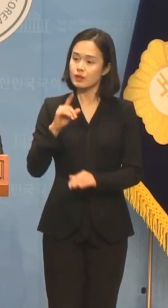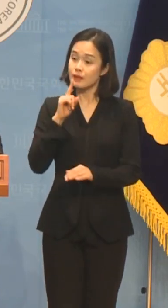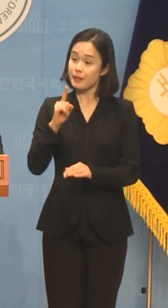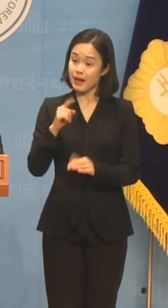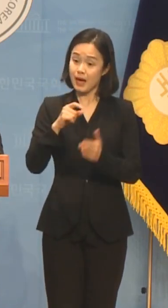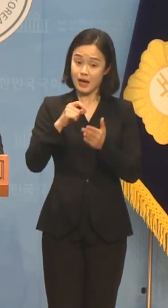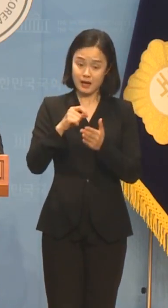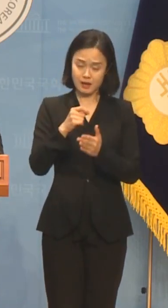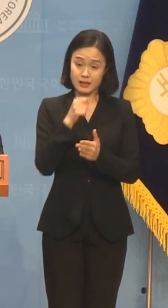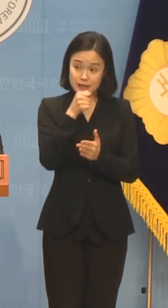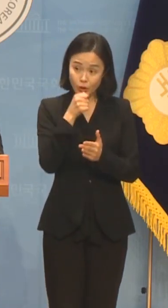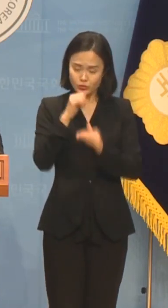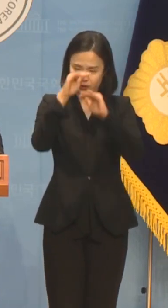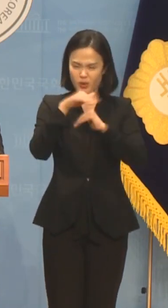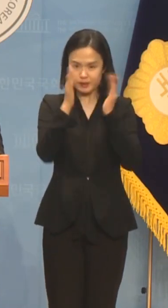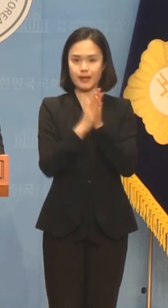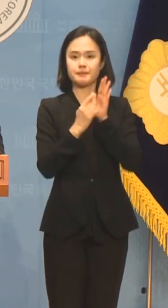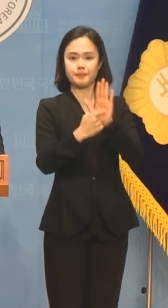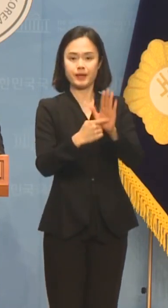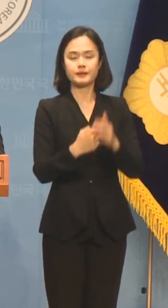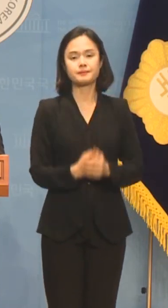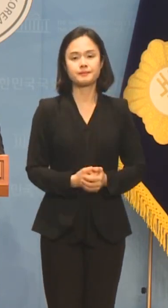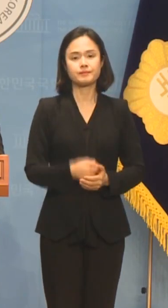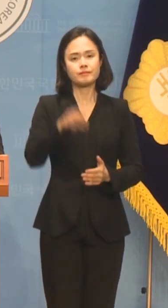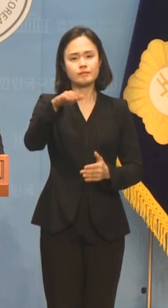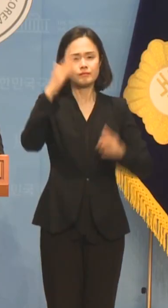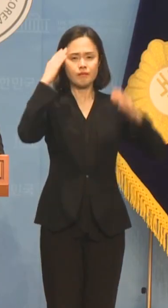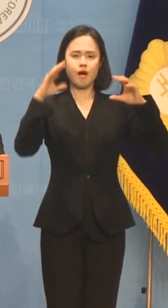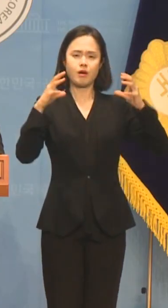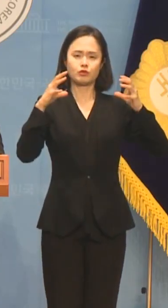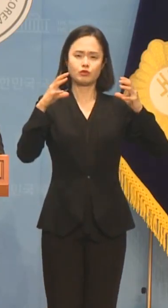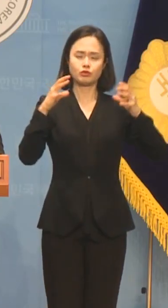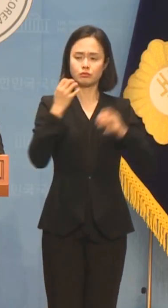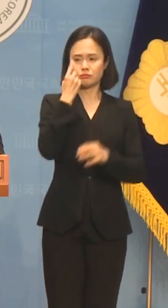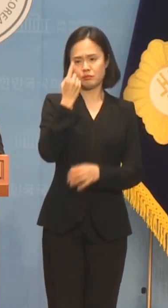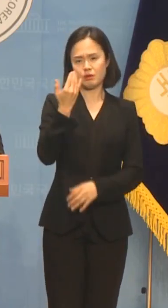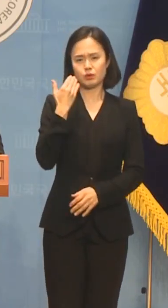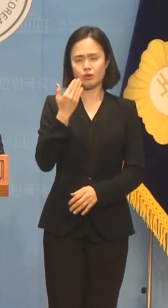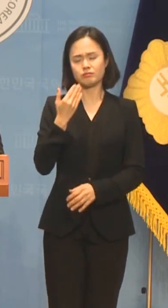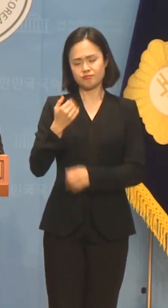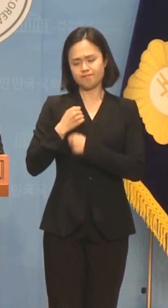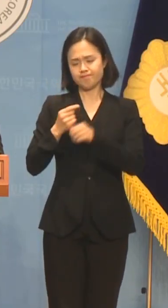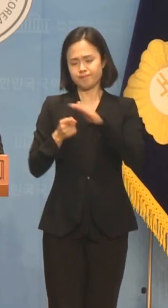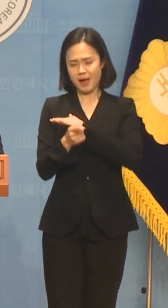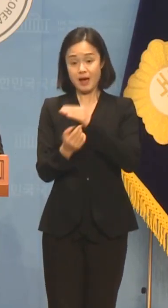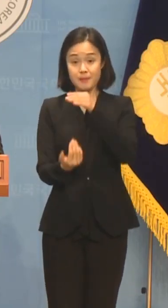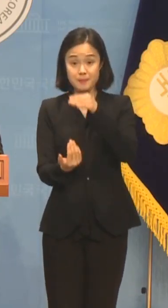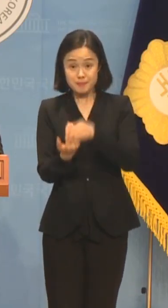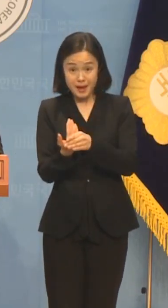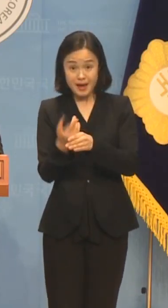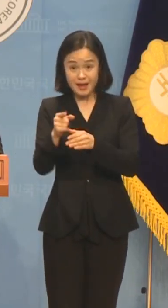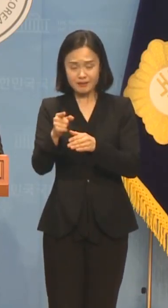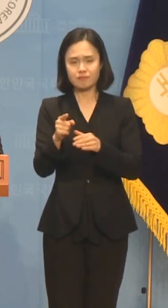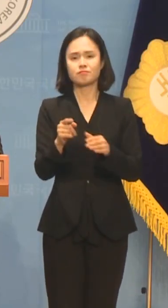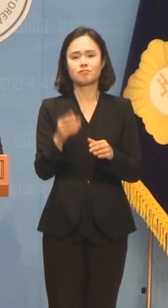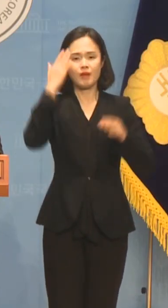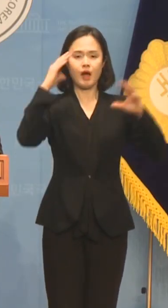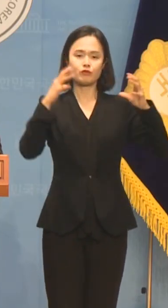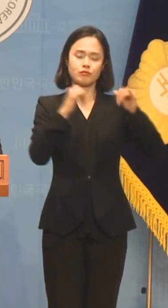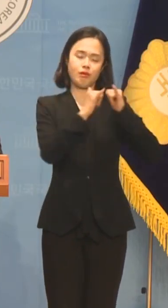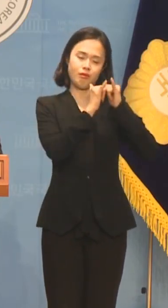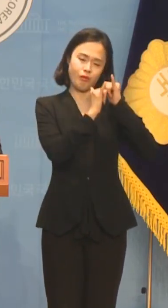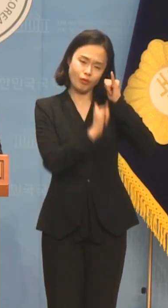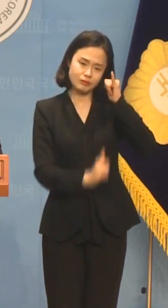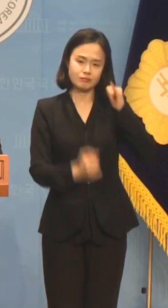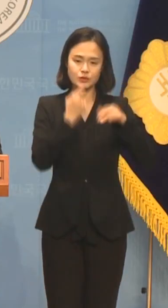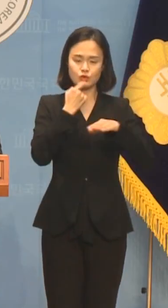우리나라에서 한 달 전에 일어났던 일을 이해하시려면 일반적인 그런 맥락보다는 민주주의의 역사 그리고 수많은